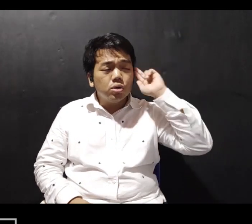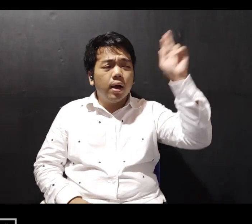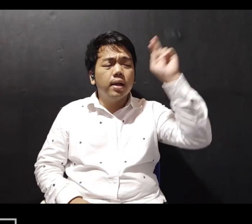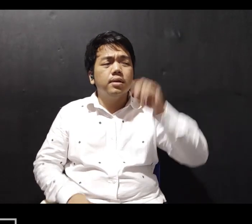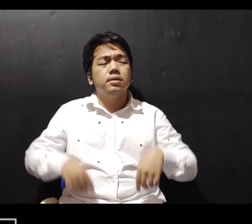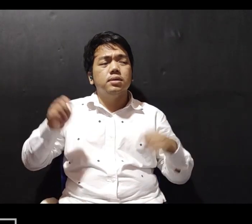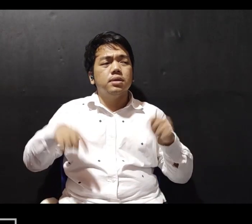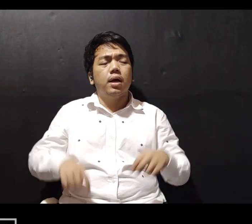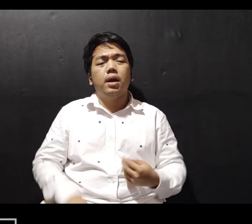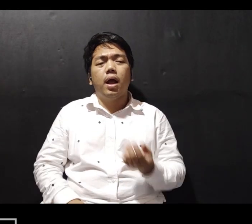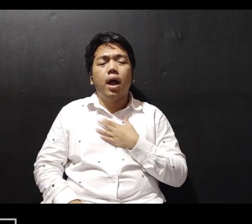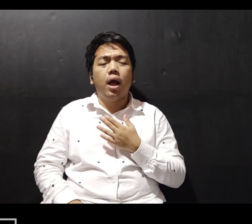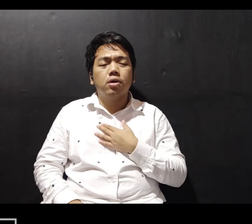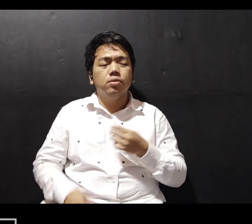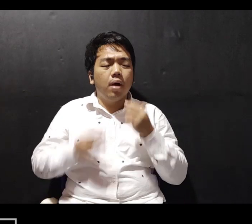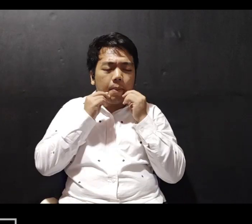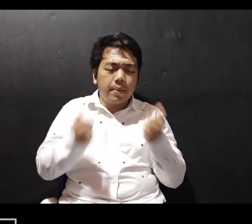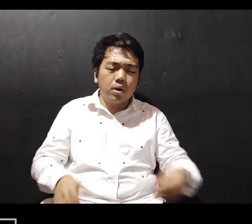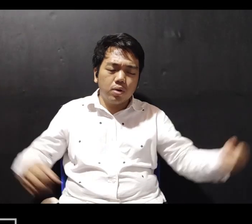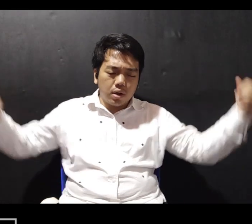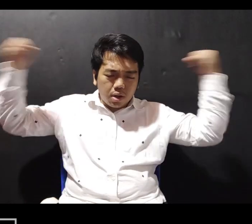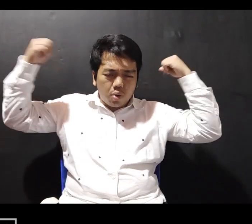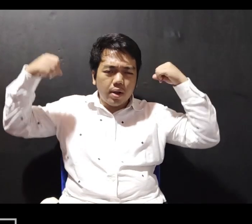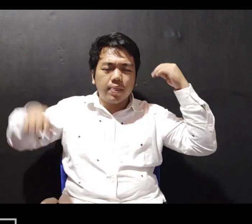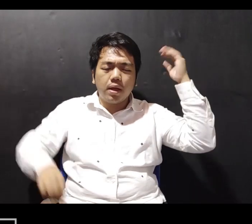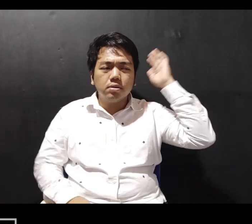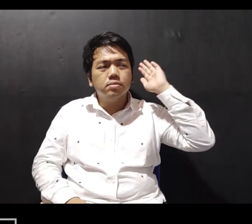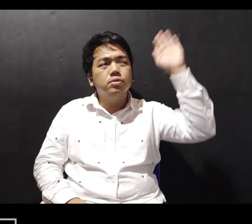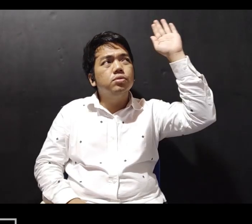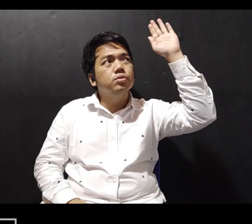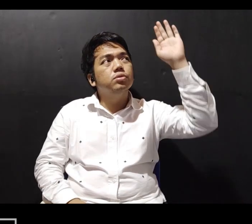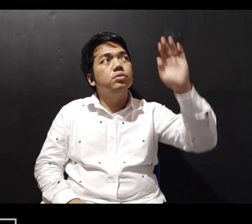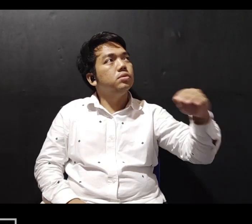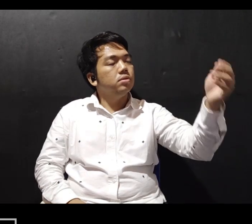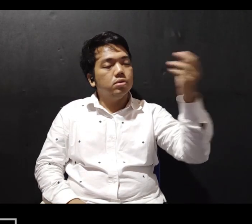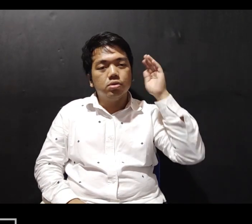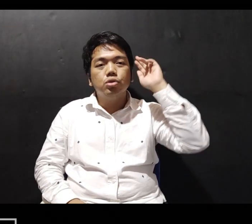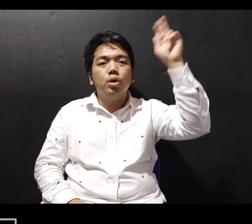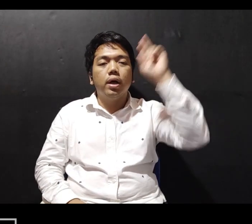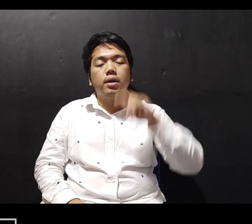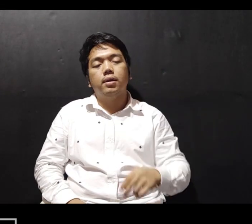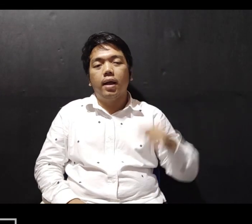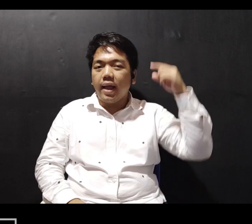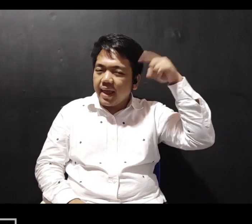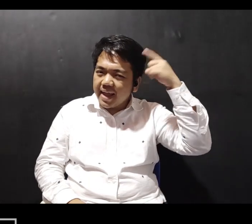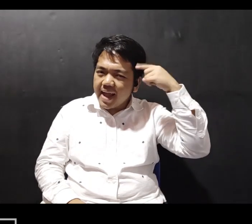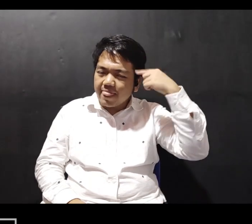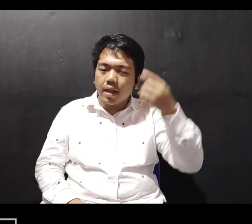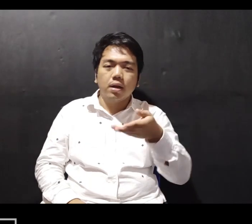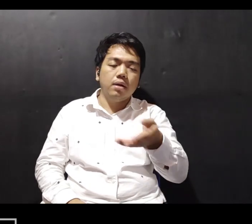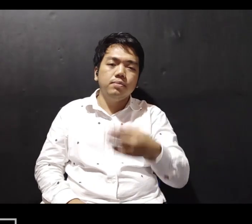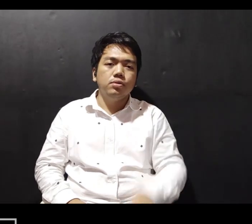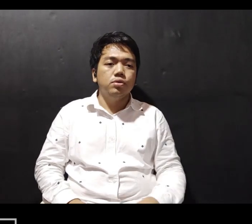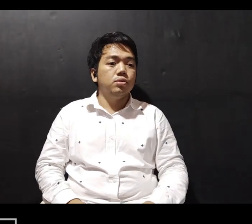Tuhan saat ini aku perlu kekuatan-Mu. Tuhan ingatkan engkau, jaga hatimu.